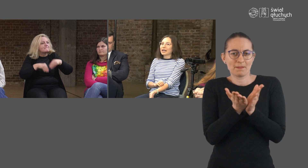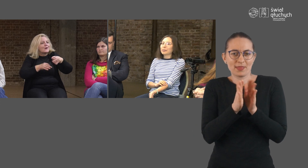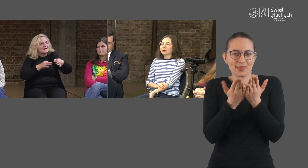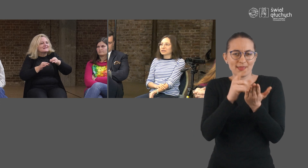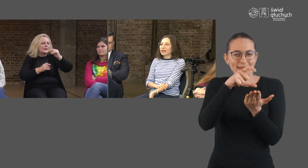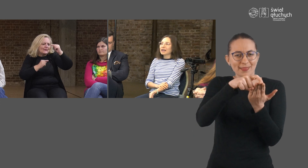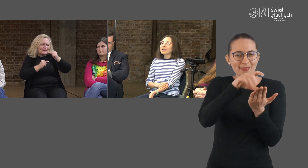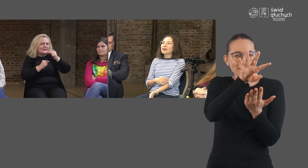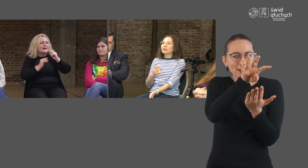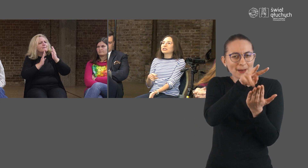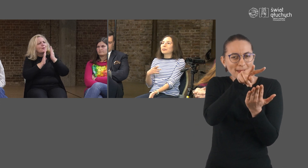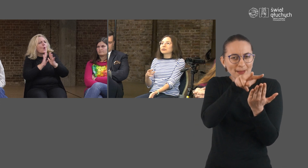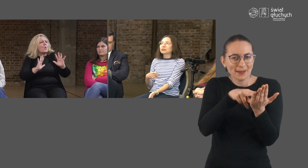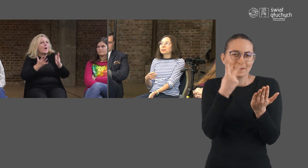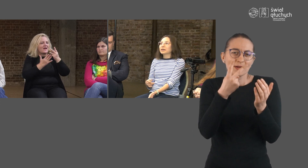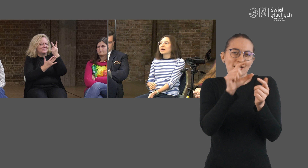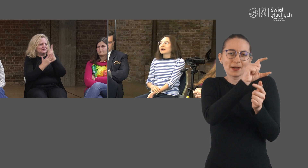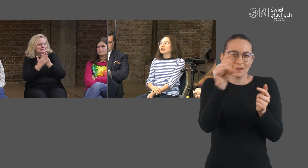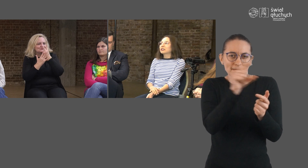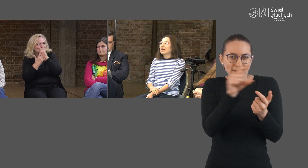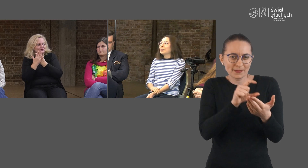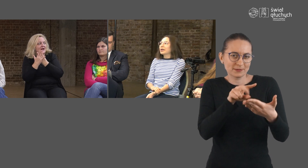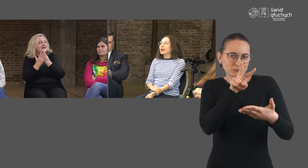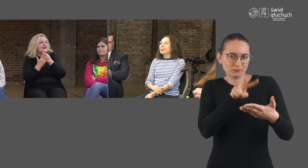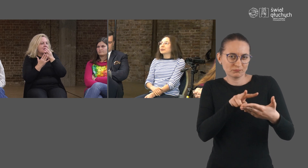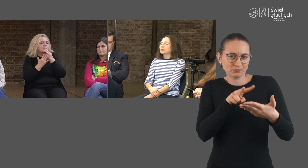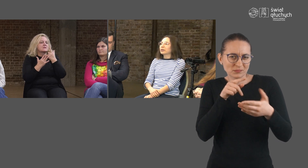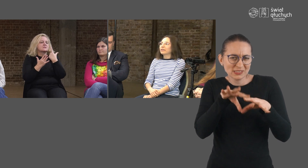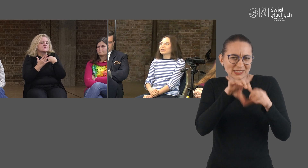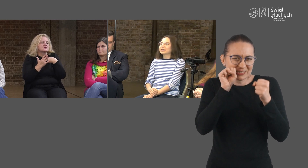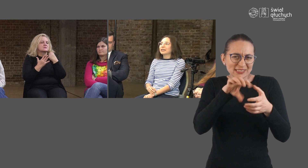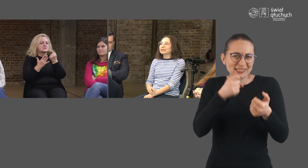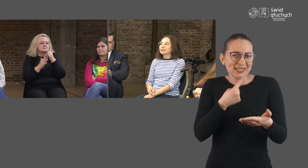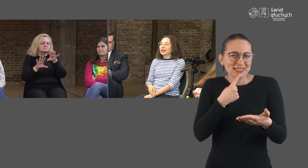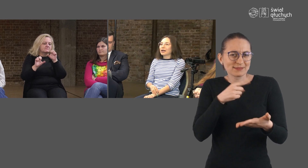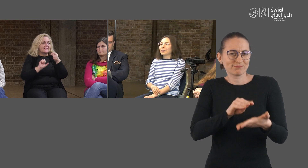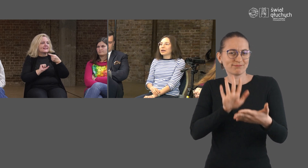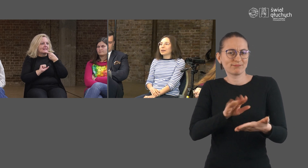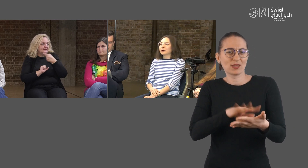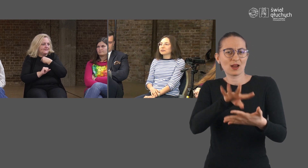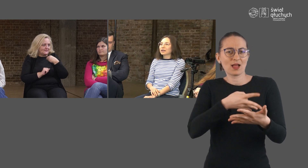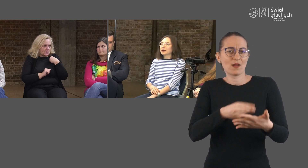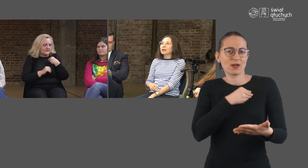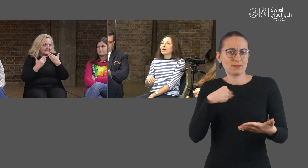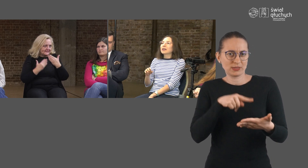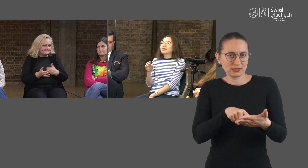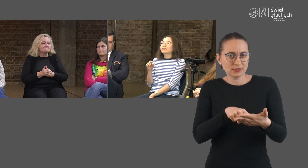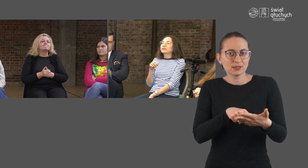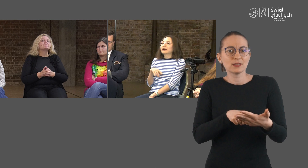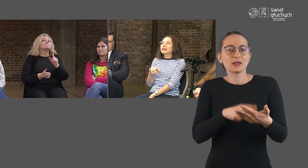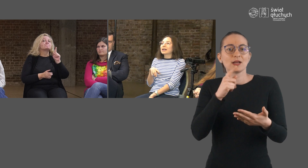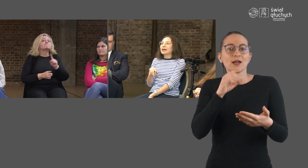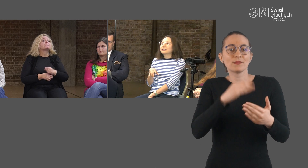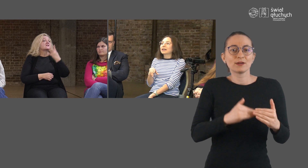historii, takie proste, właśnie po to, żeby jeszcze lepiej posługiwać się językiem polskim. I